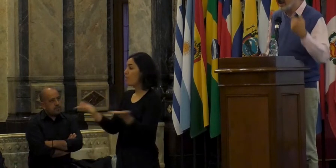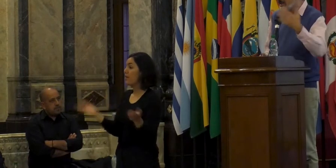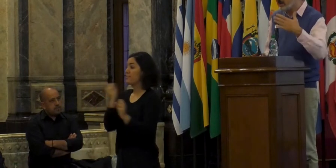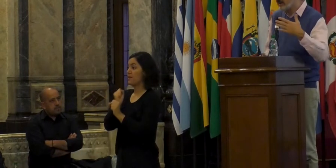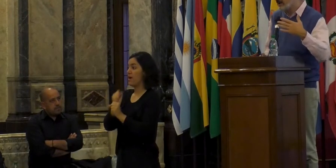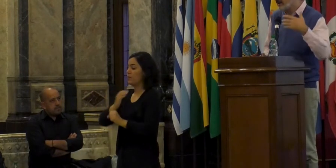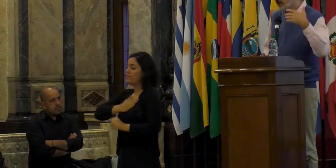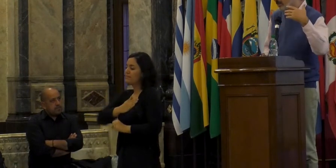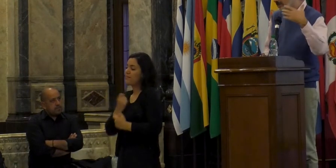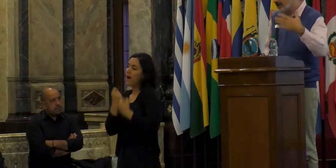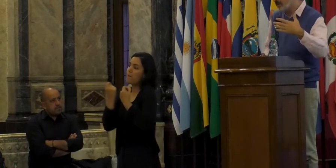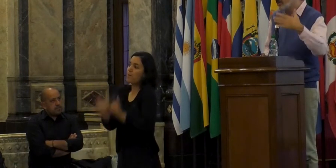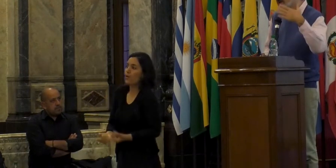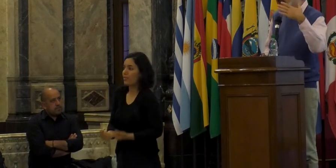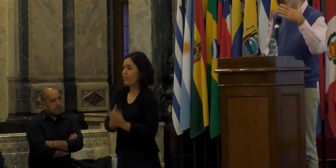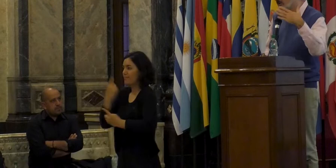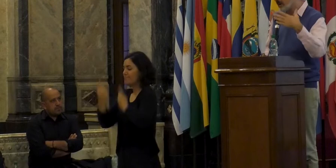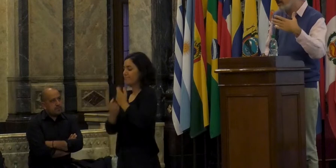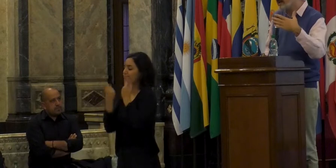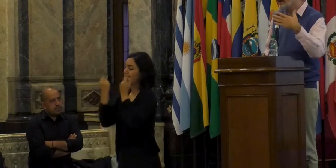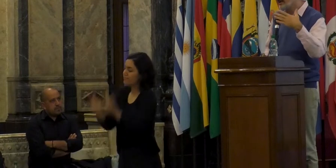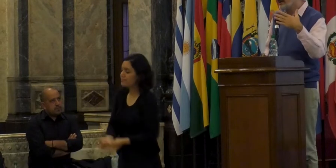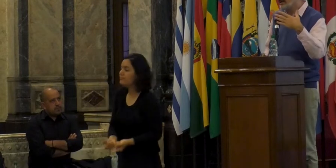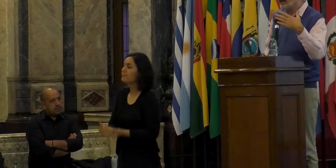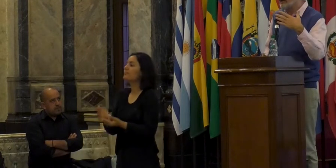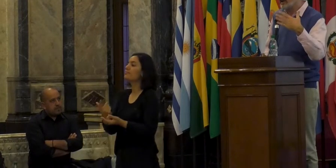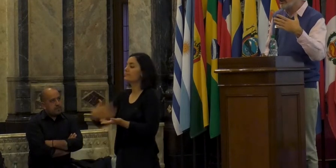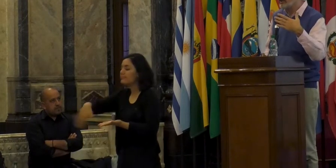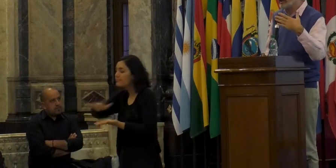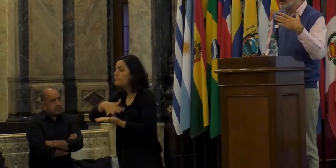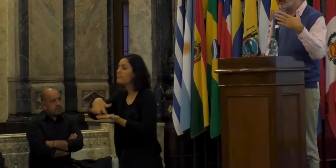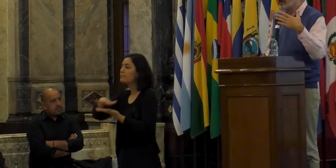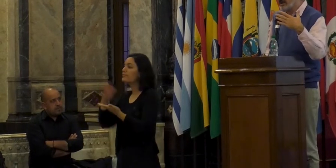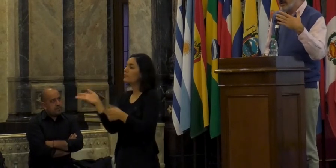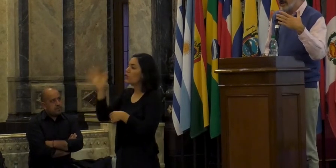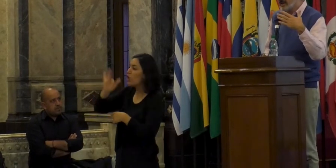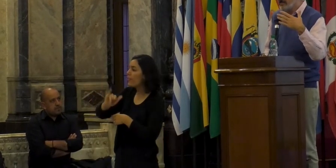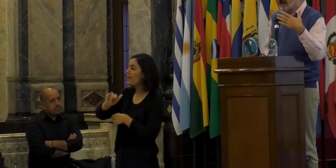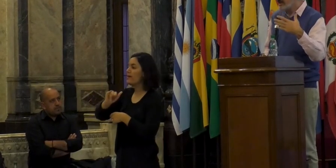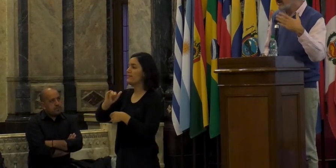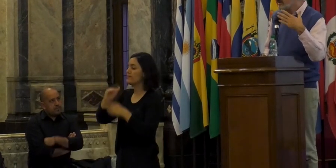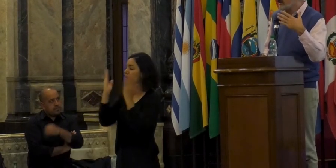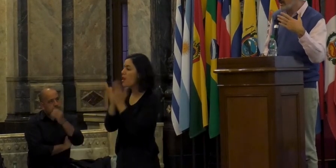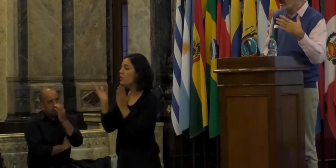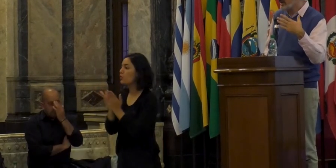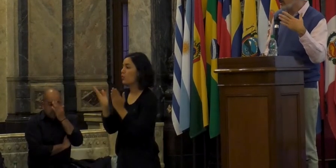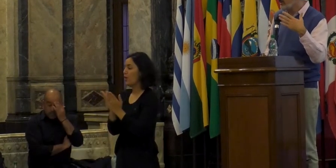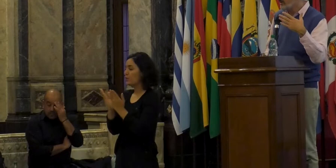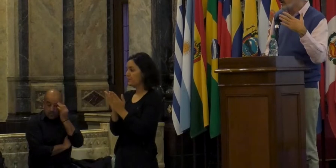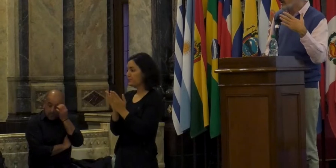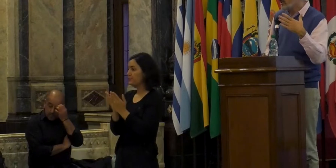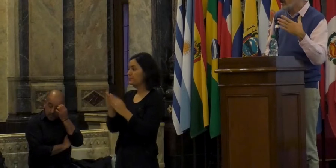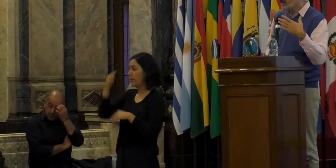mi granito de arena o de aportación a la etnografía de espacios cotidianos en Madrid, Ciudad de